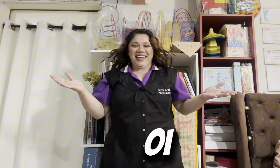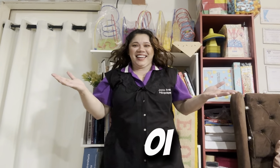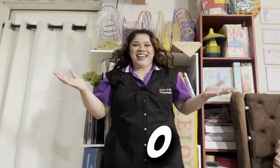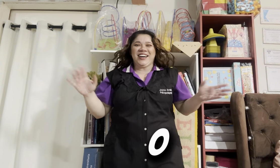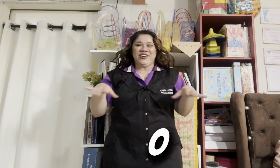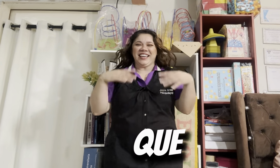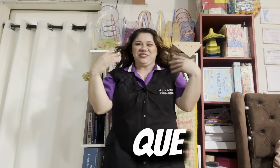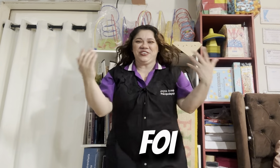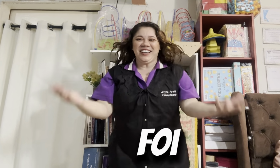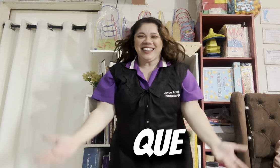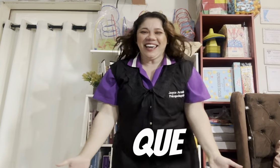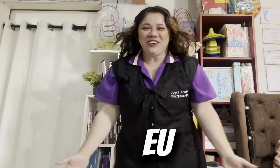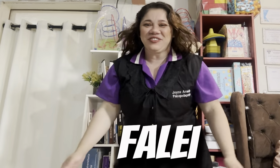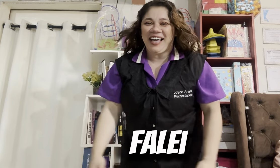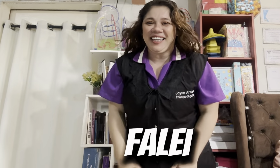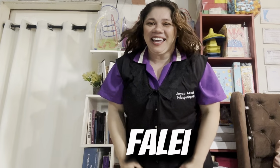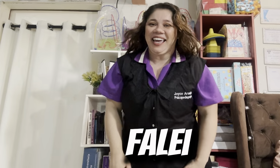Oi! O que foi que eu falei?